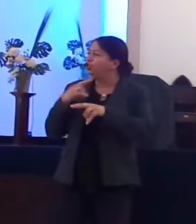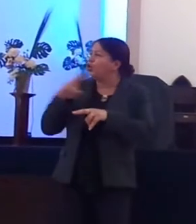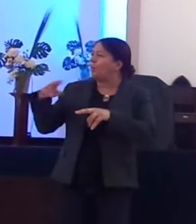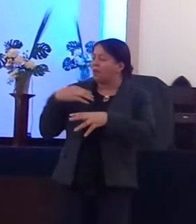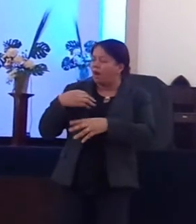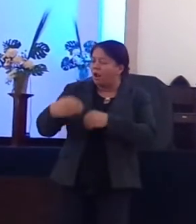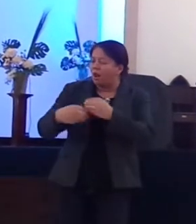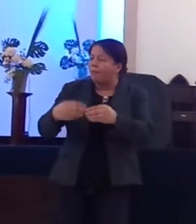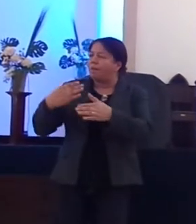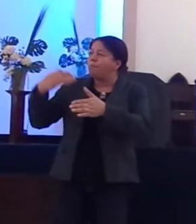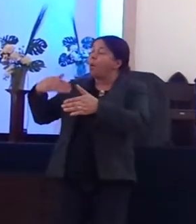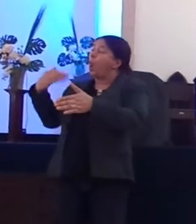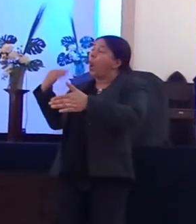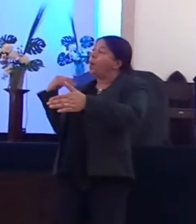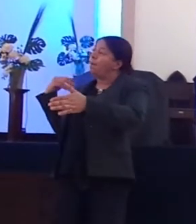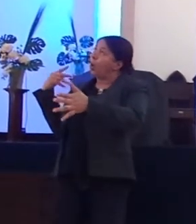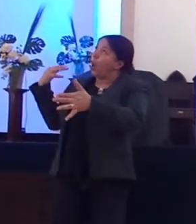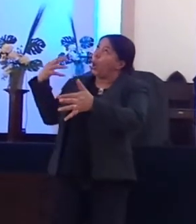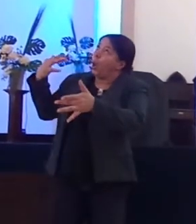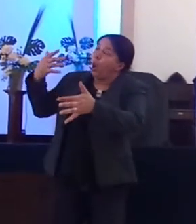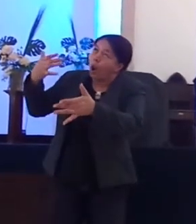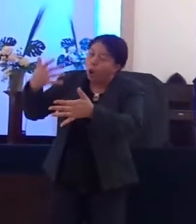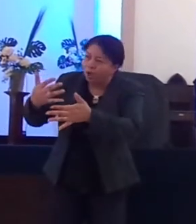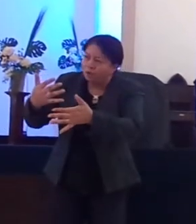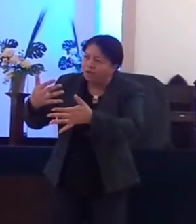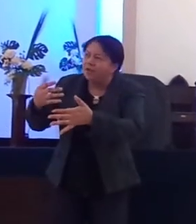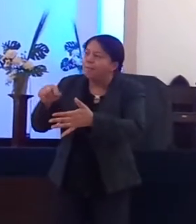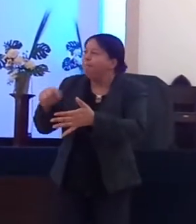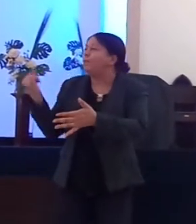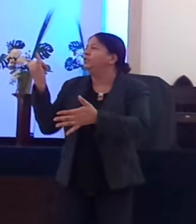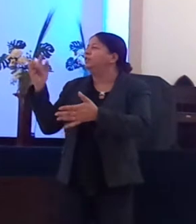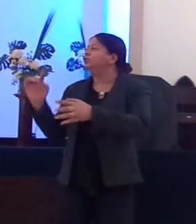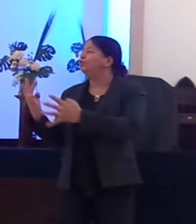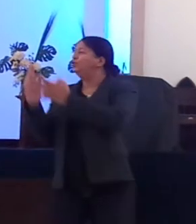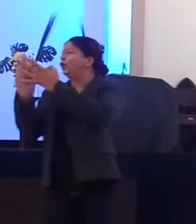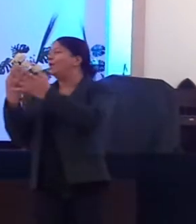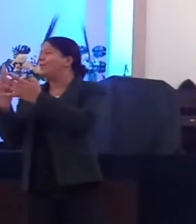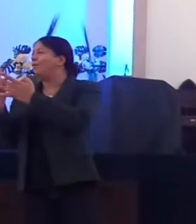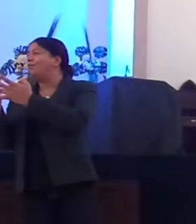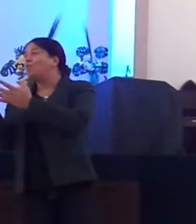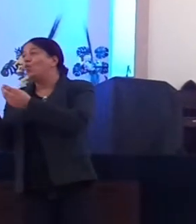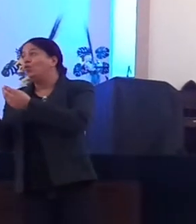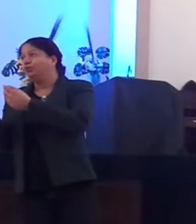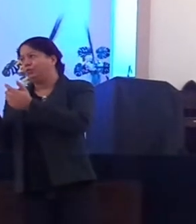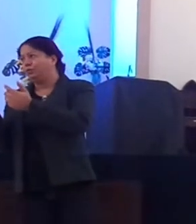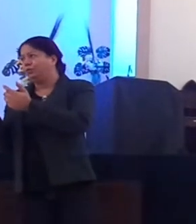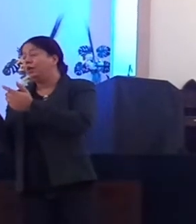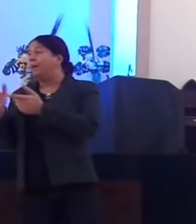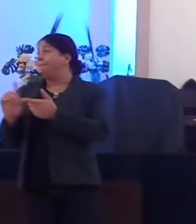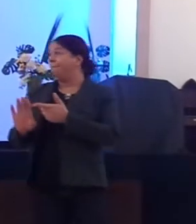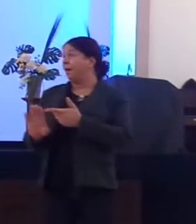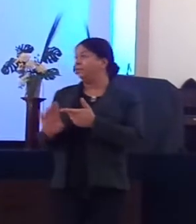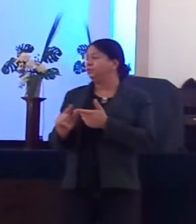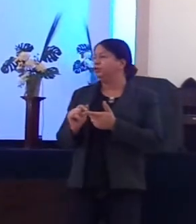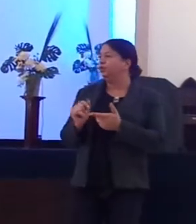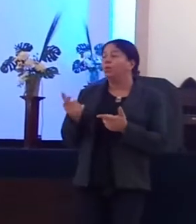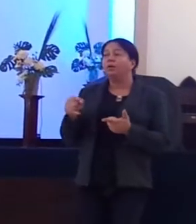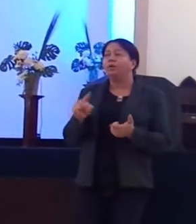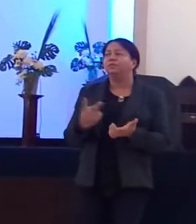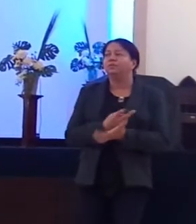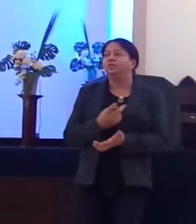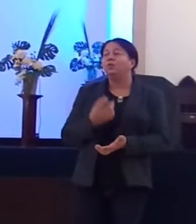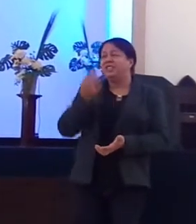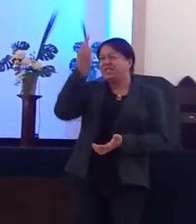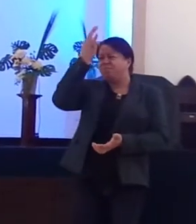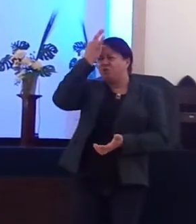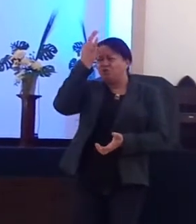de antepassados. Só que Mateus, ele foi muito ousado, o Espírito Santo